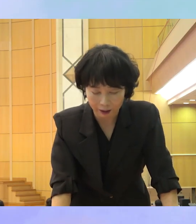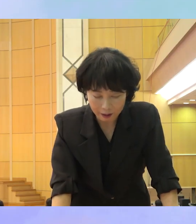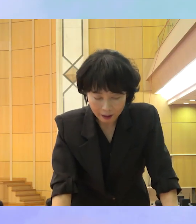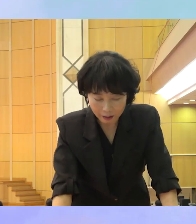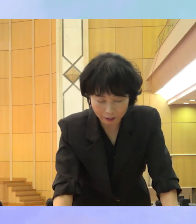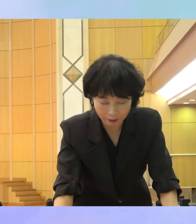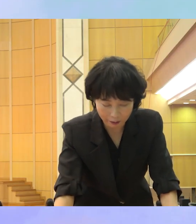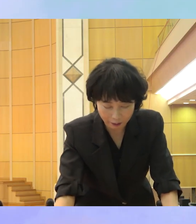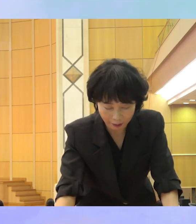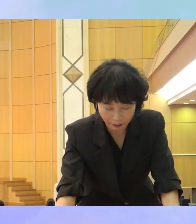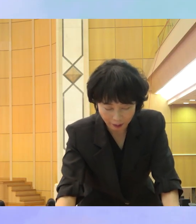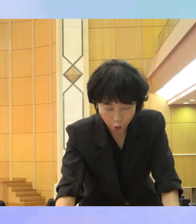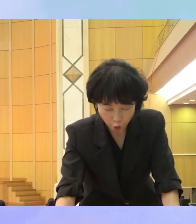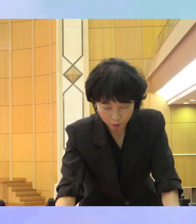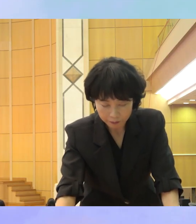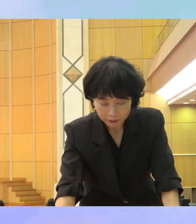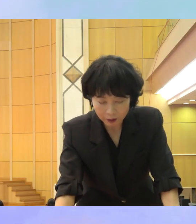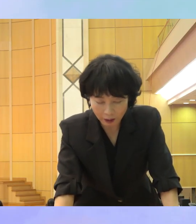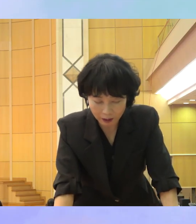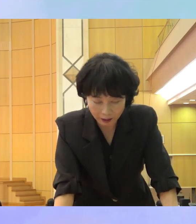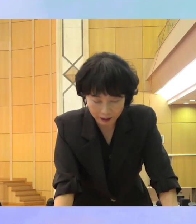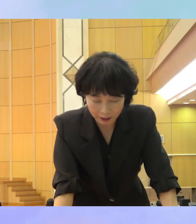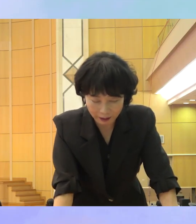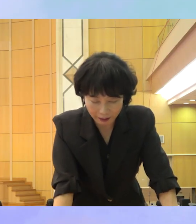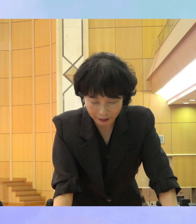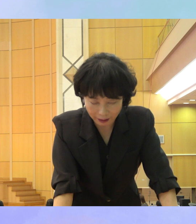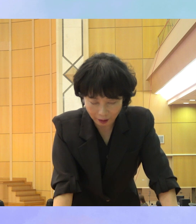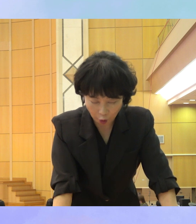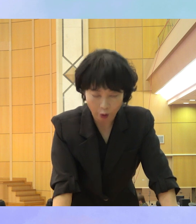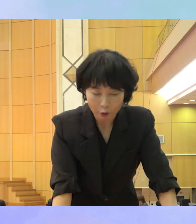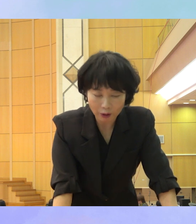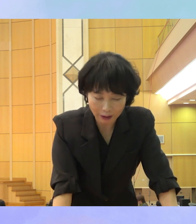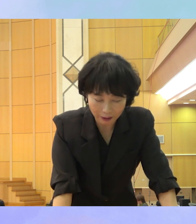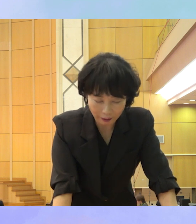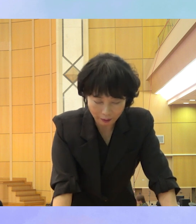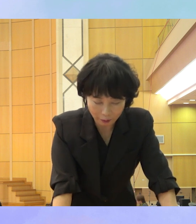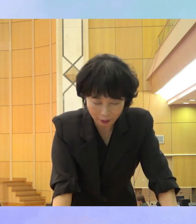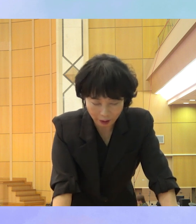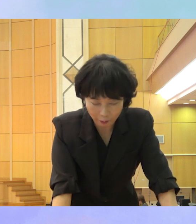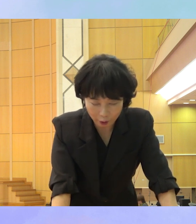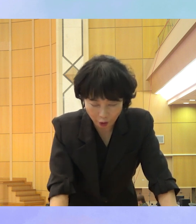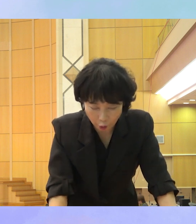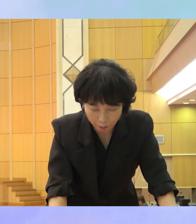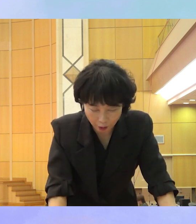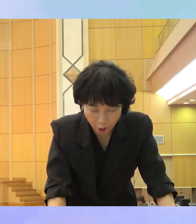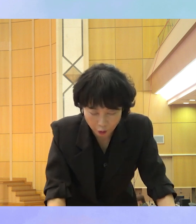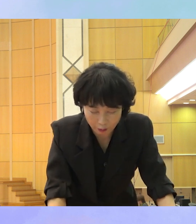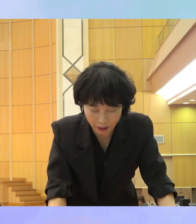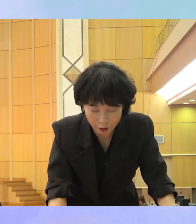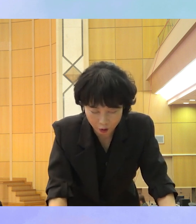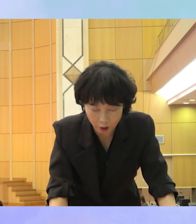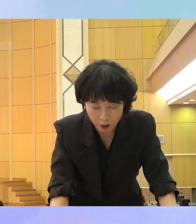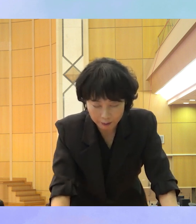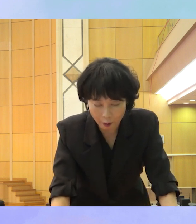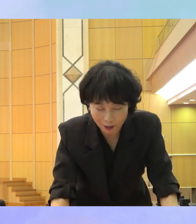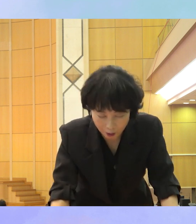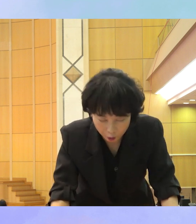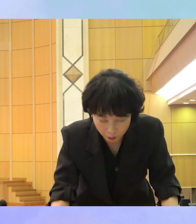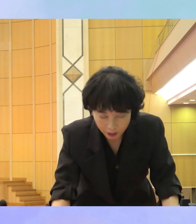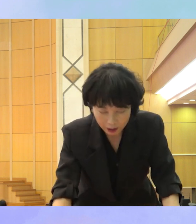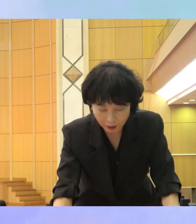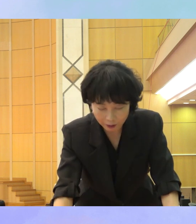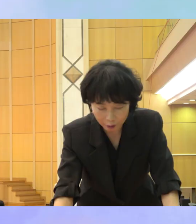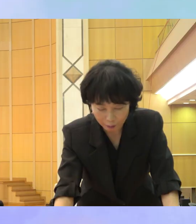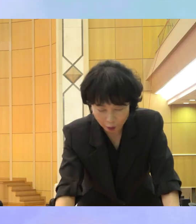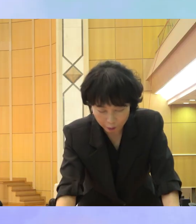받게 하시고 손으로 하는 것마다 잘 되게 하시고 범사의 복을 받아 형통하고 평안하고 모든 사람들이